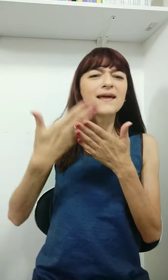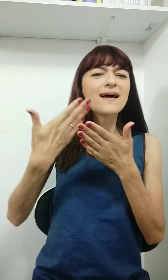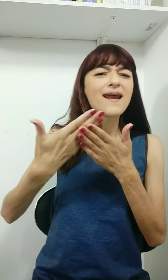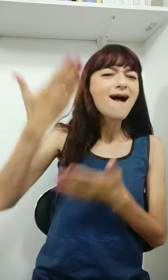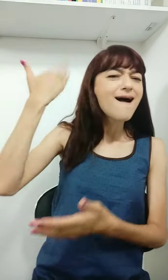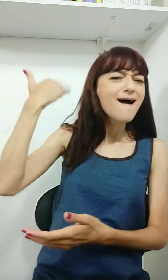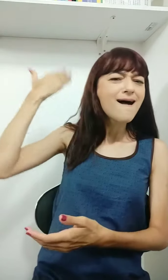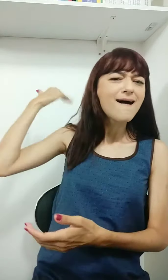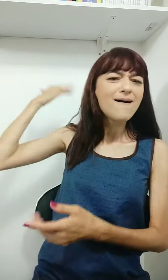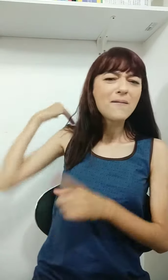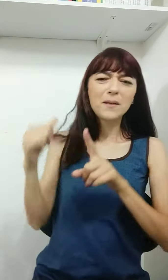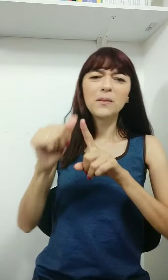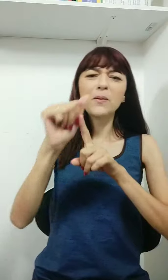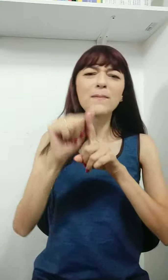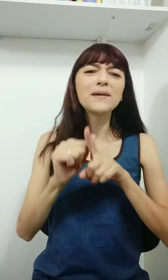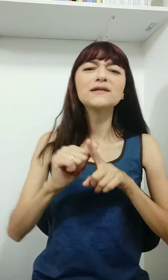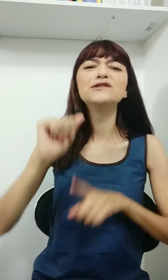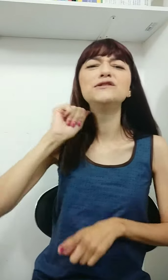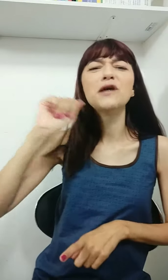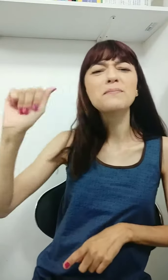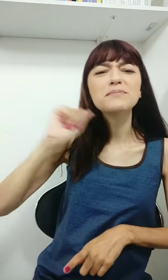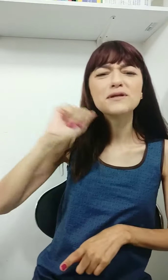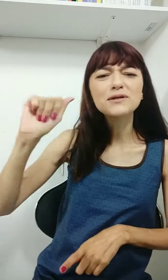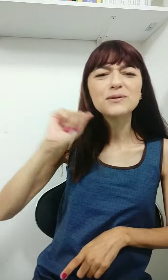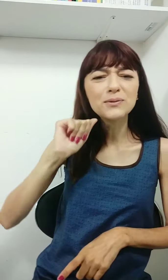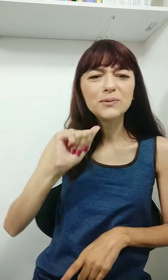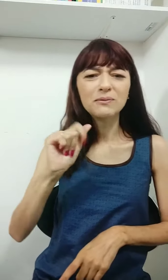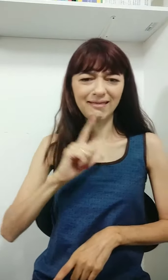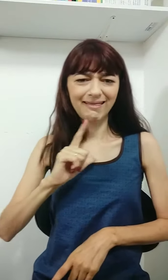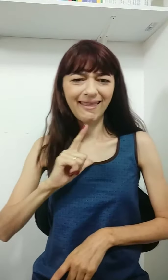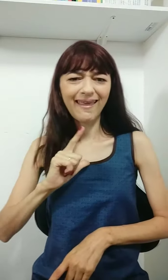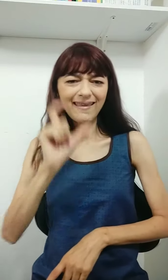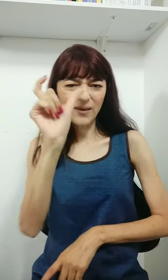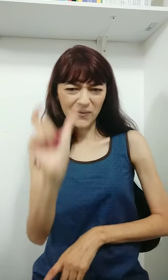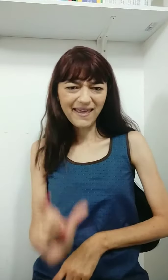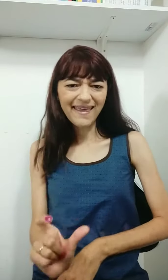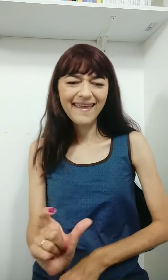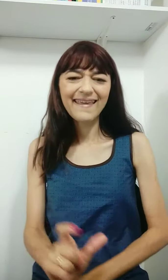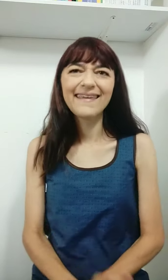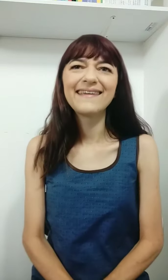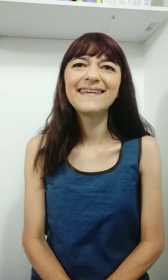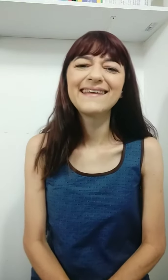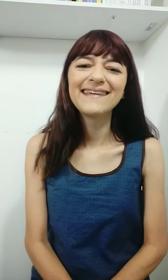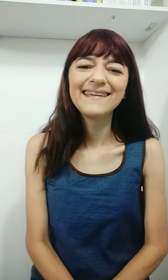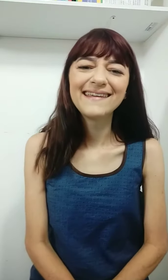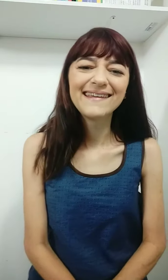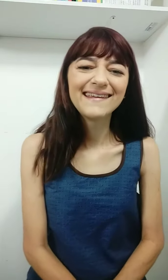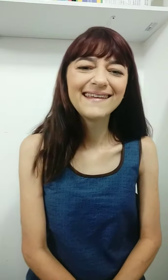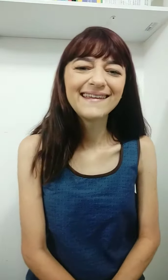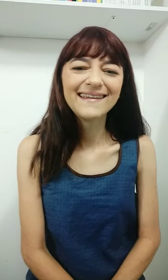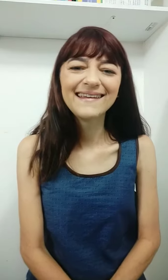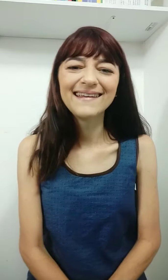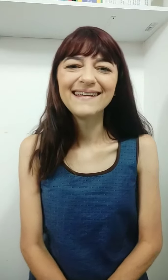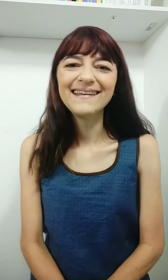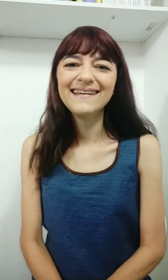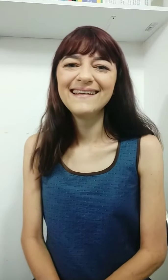Tem alguém aí na aula de hoje que já assistiu aulas, acompanham a gente desde lá da primeira aula, lá de